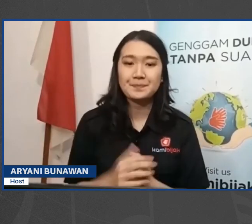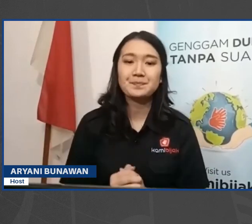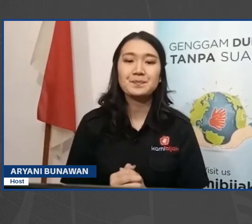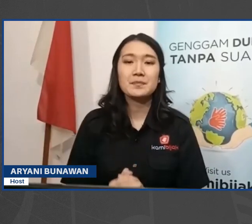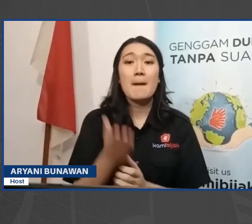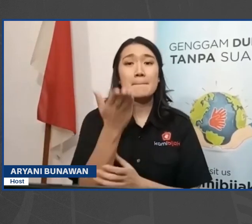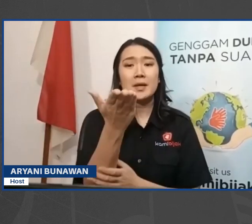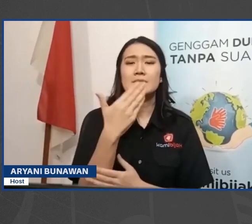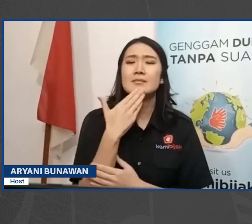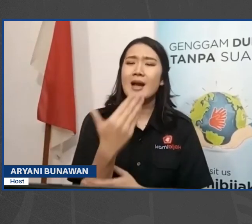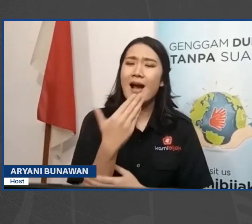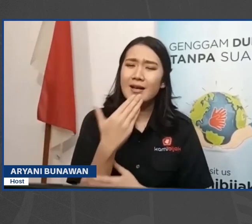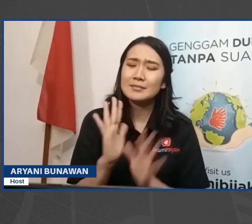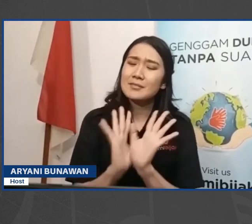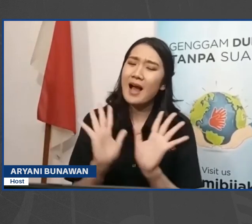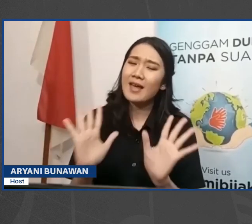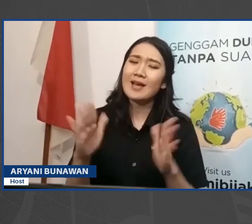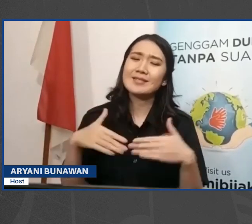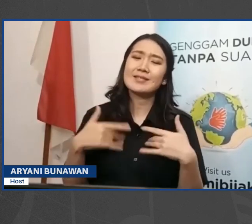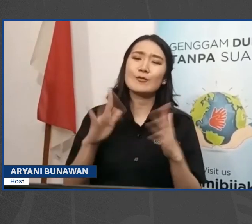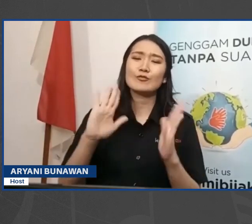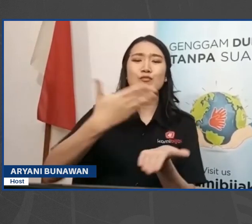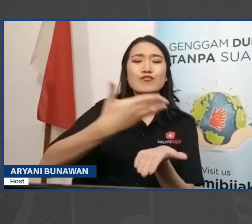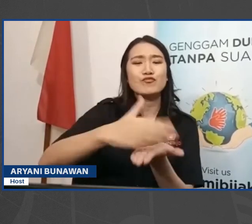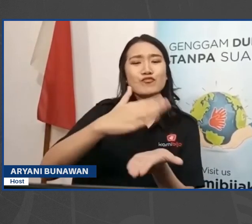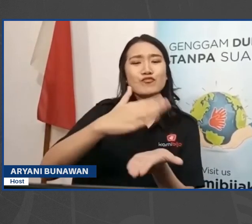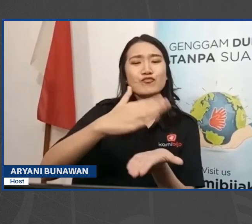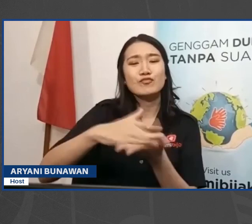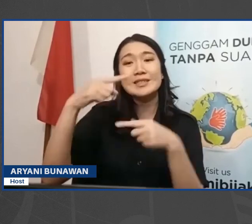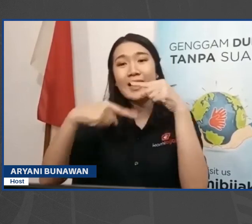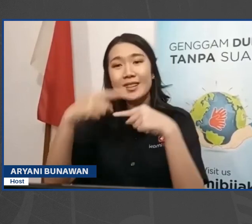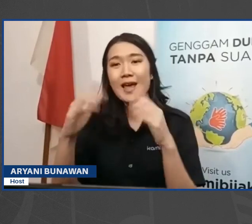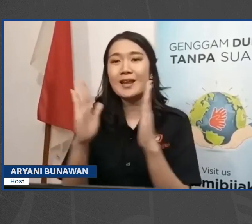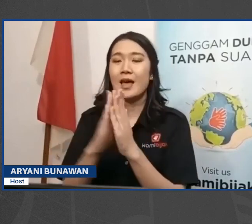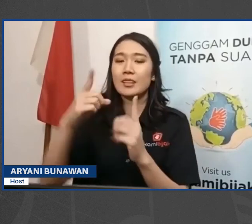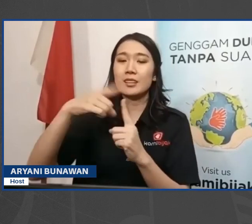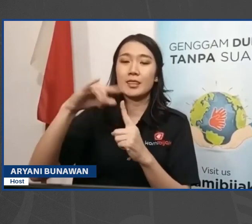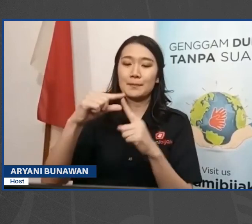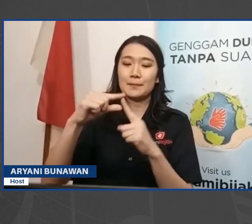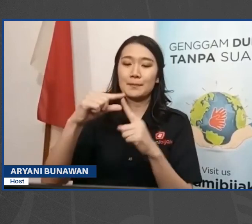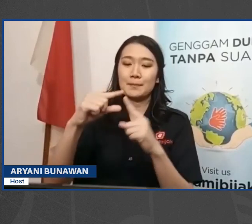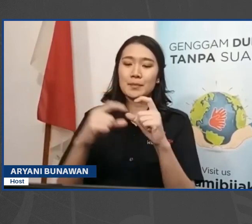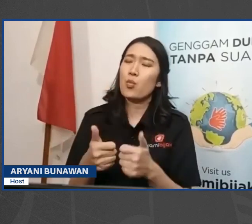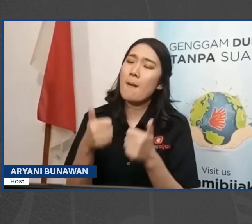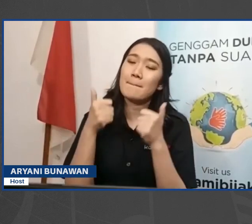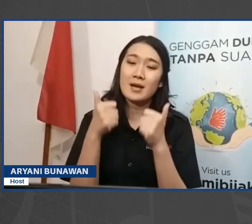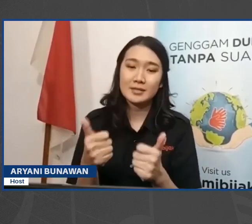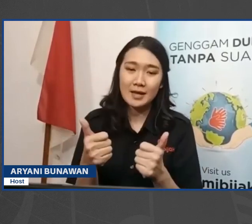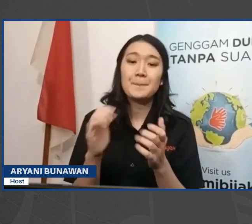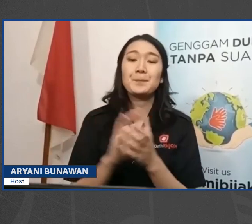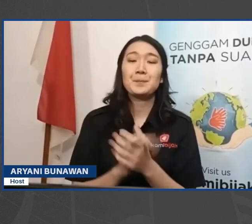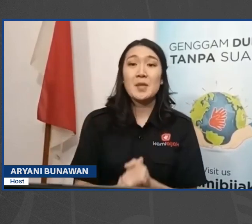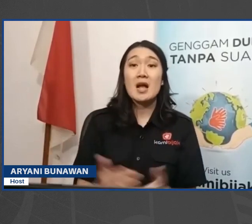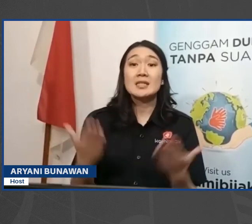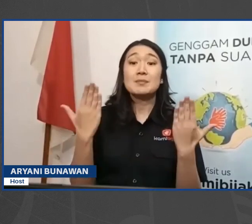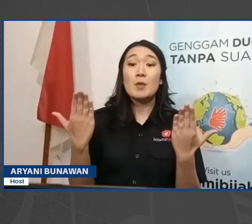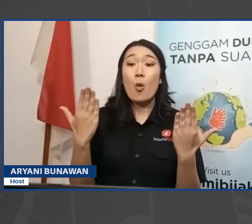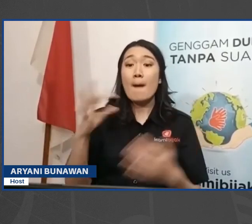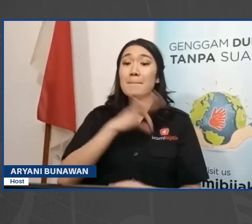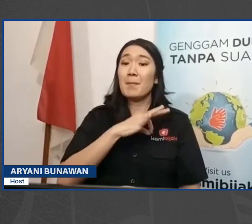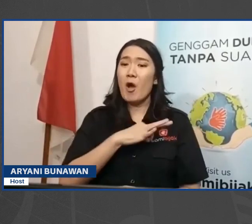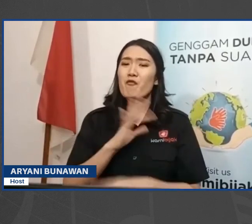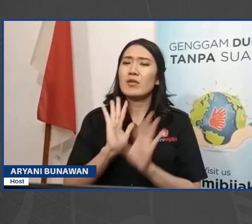Sudah cukup ya, terima kasih udah bertanya juga untuk teman-teman. Saya mau menutup acara ini. Untuk Mas Rian juga terima